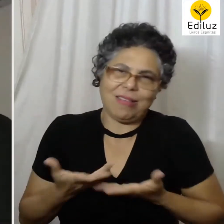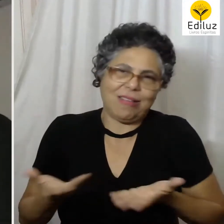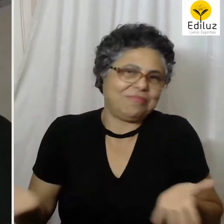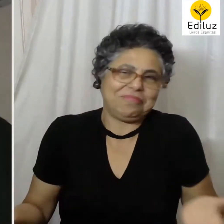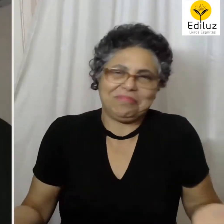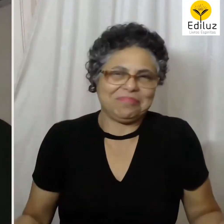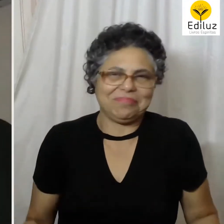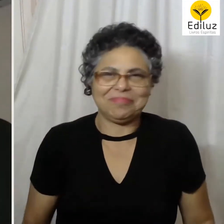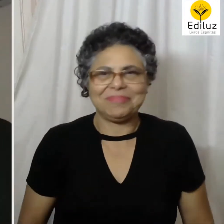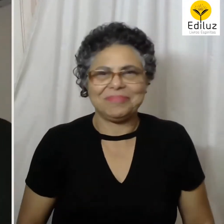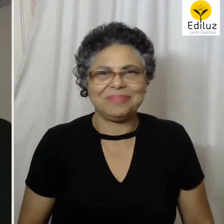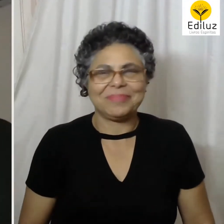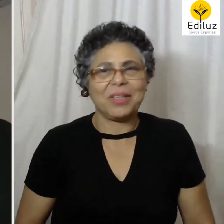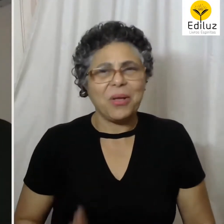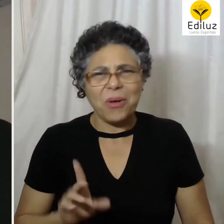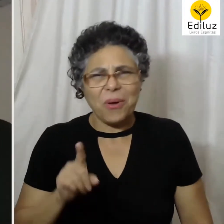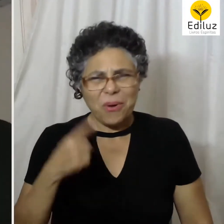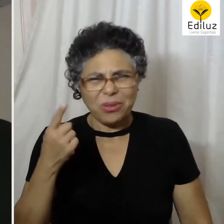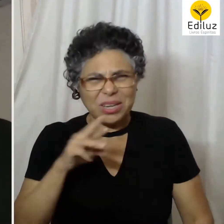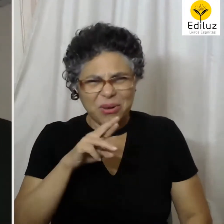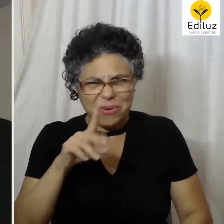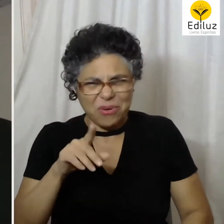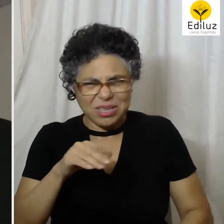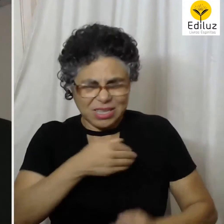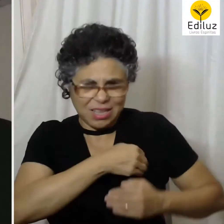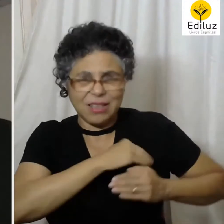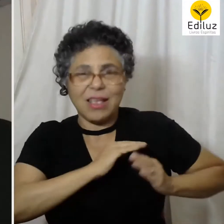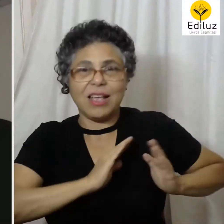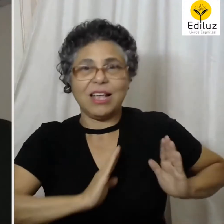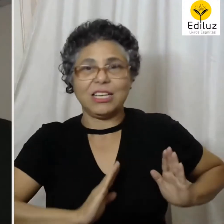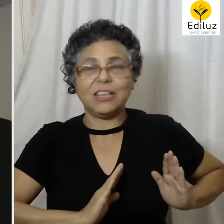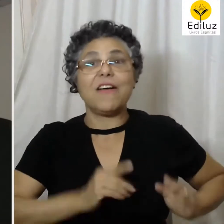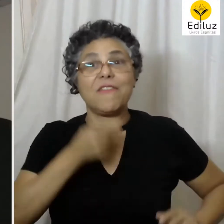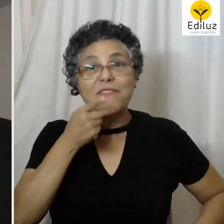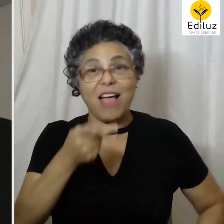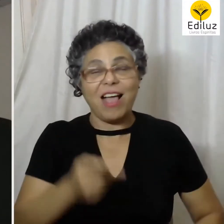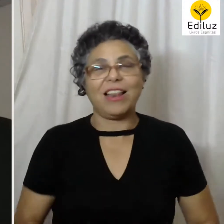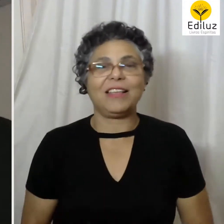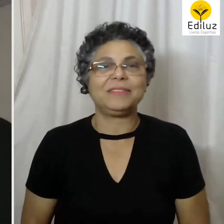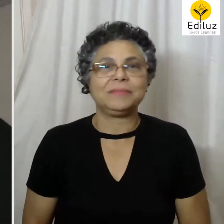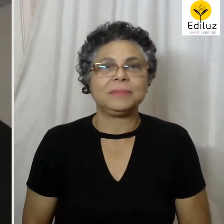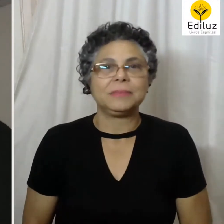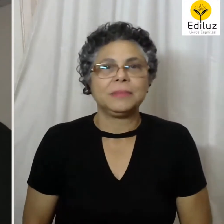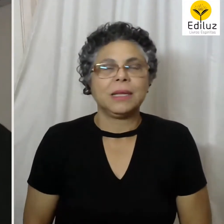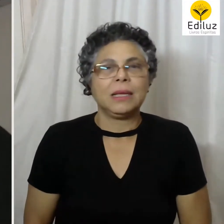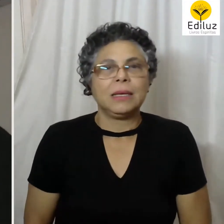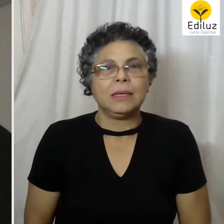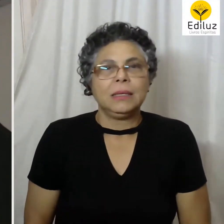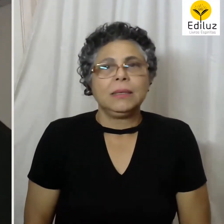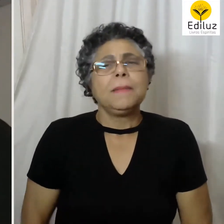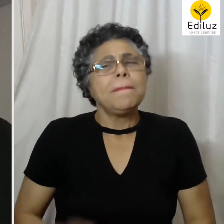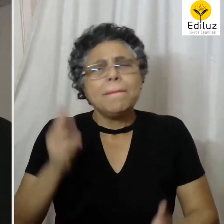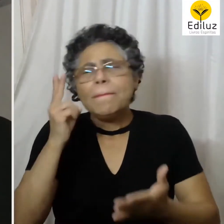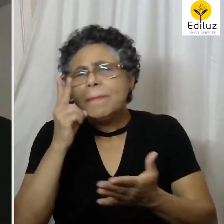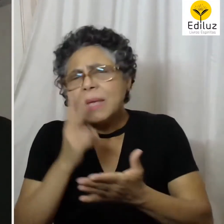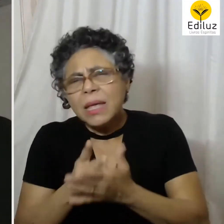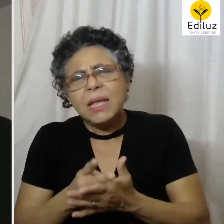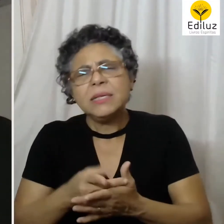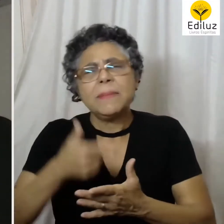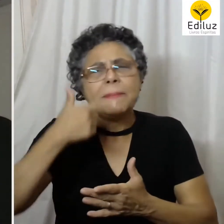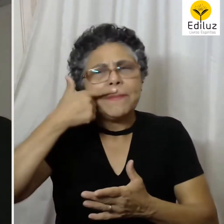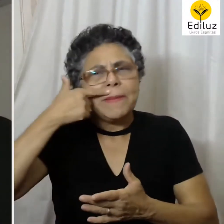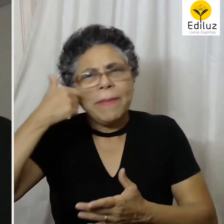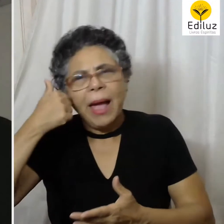Outro ponto que a veneranda traz é que, ainda que os pais não correspondam às